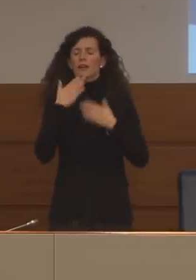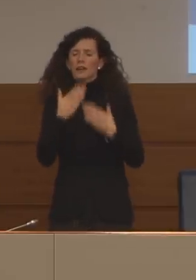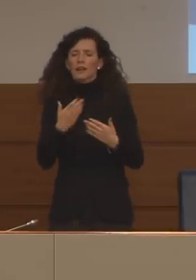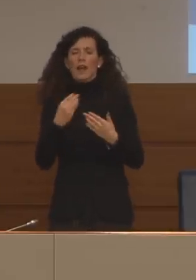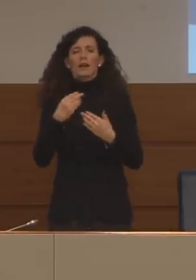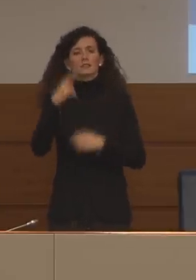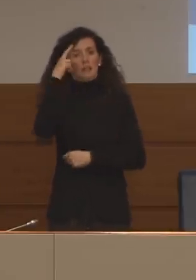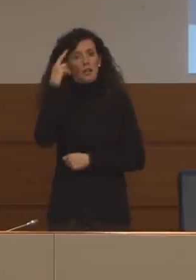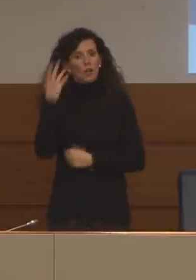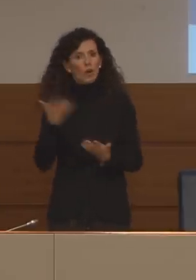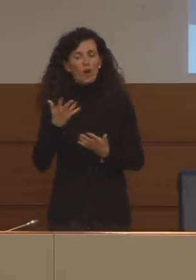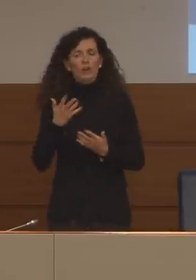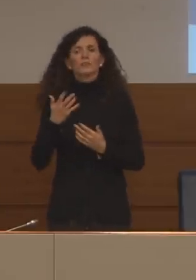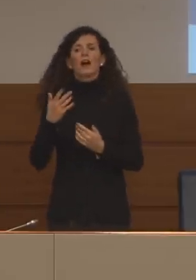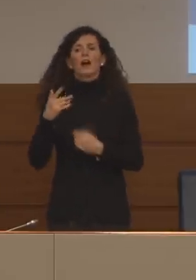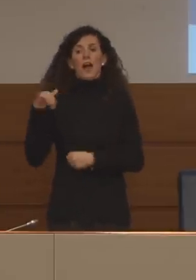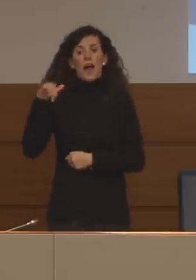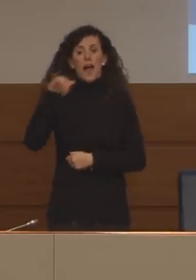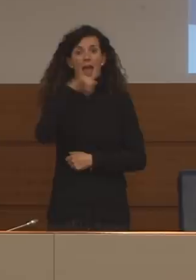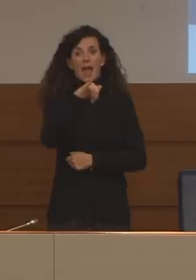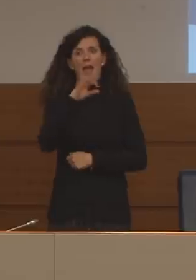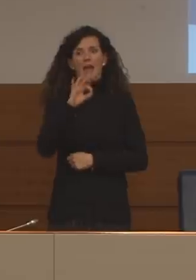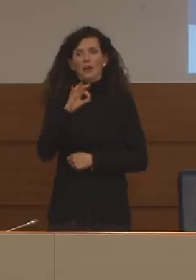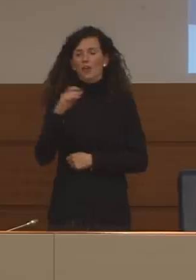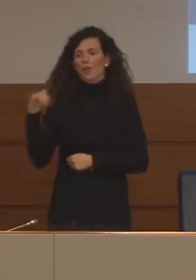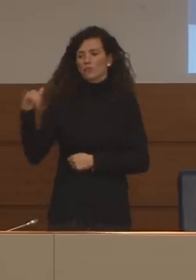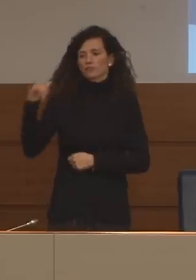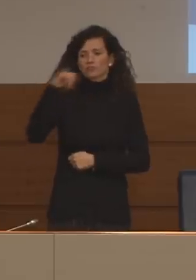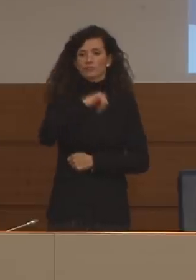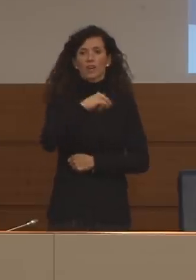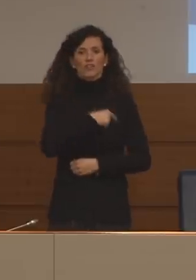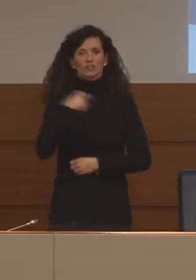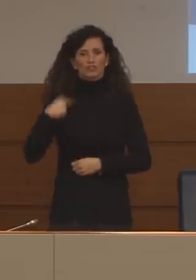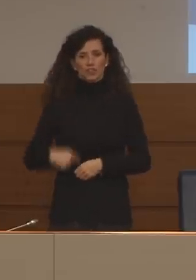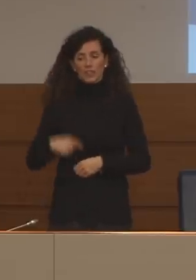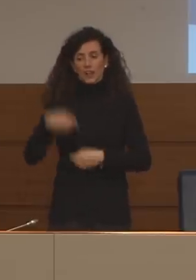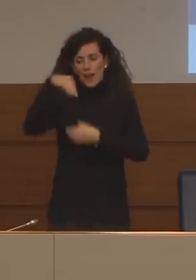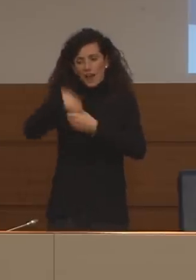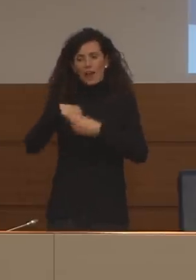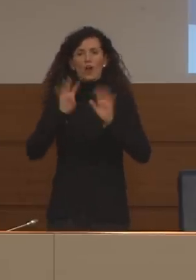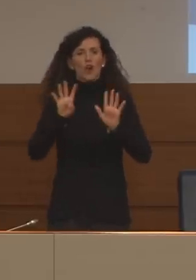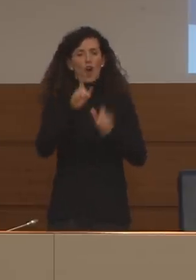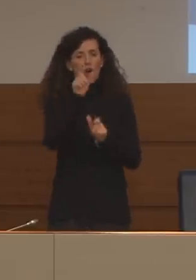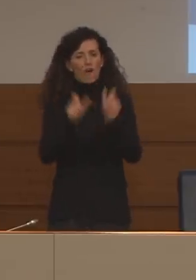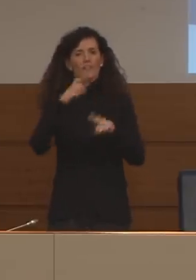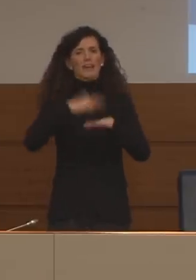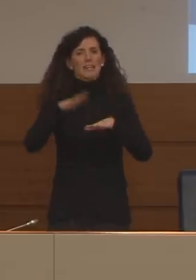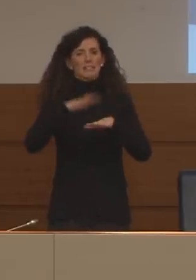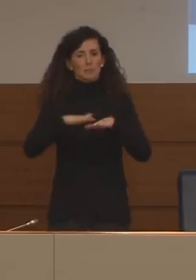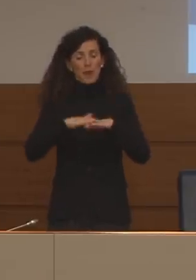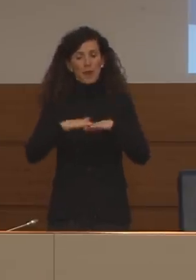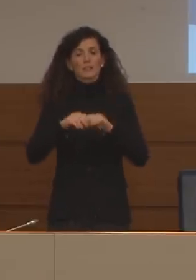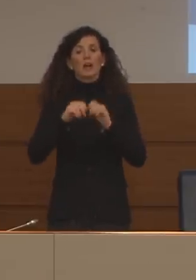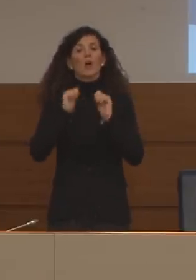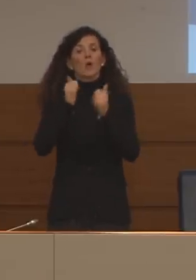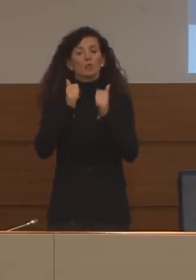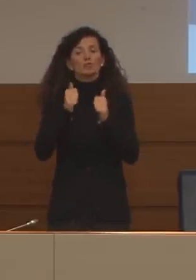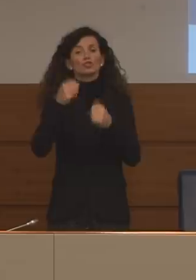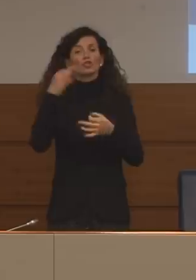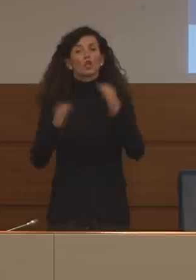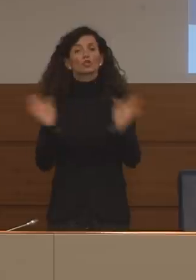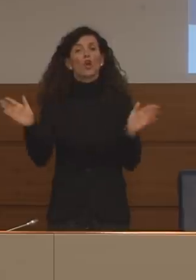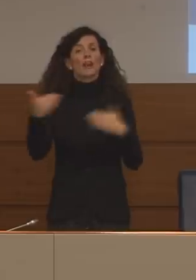che è arrivato dalla cina che ha portato con sé nove esperti 11 tonnellate di materiale tra